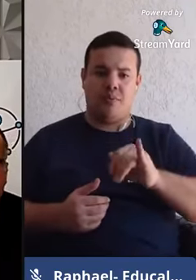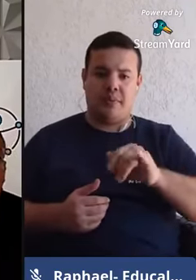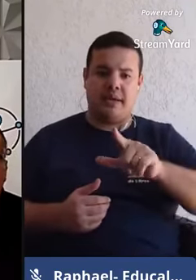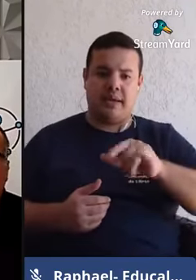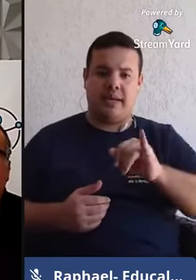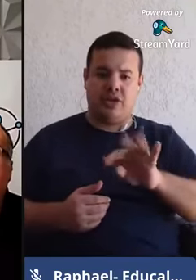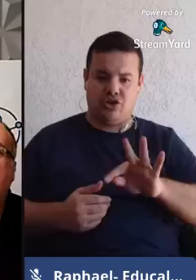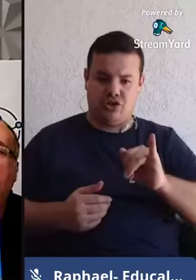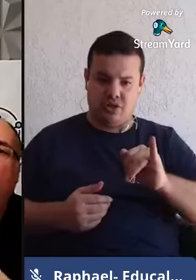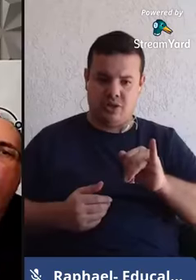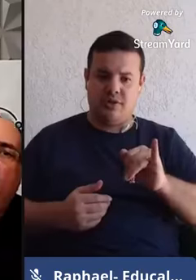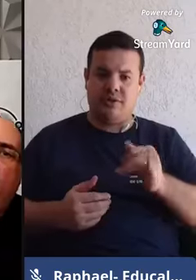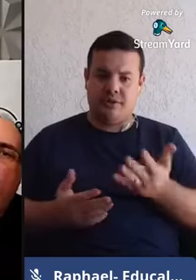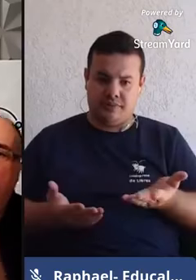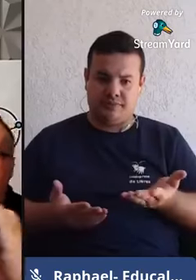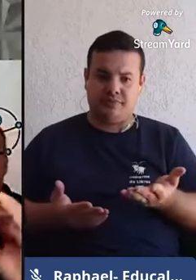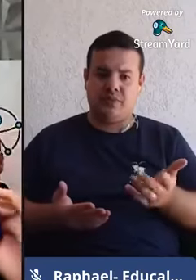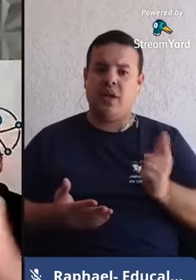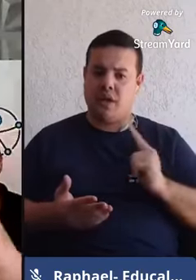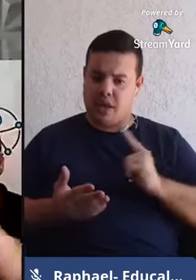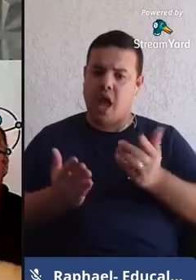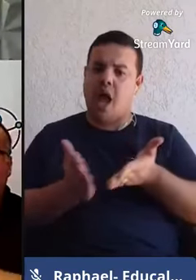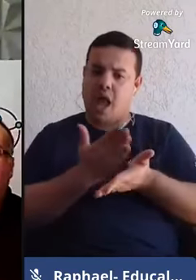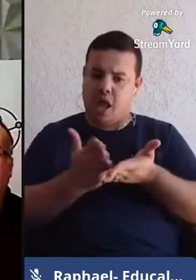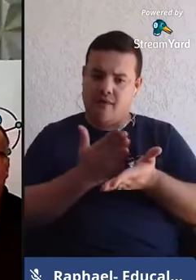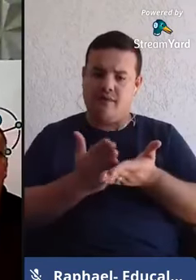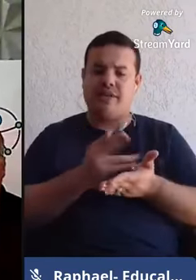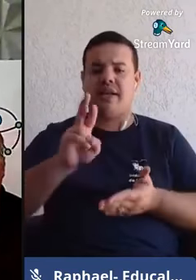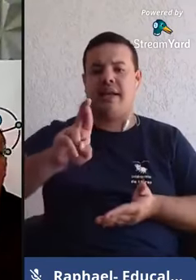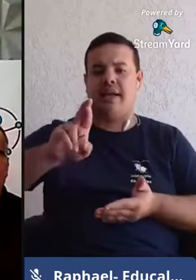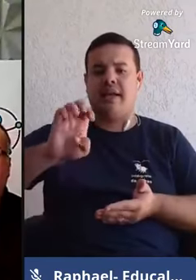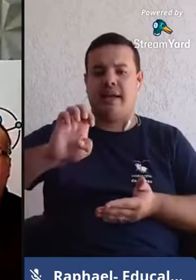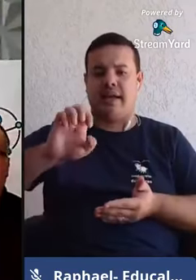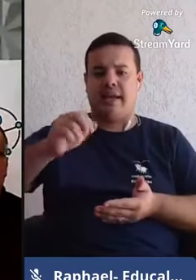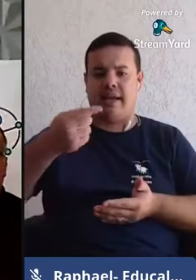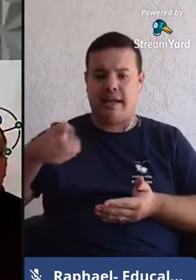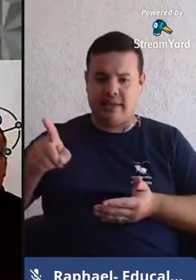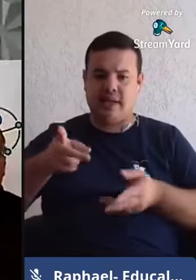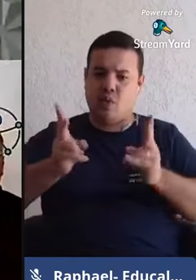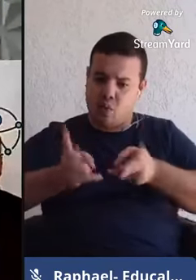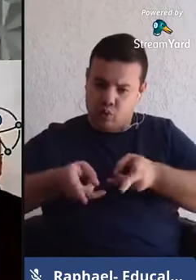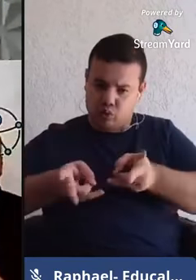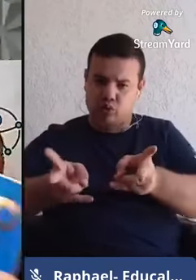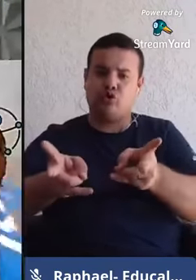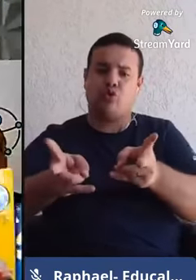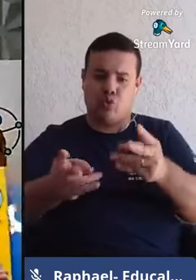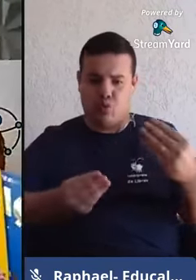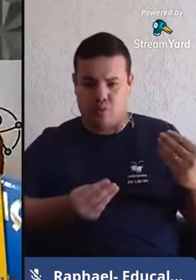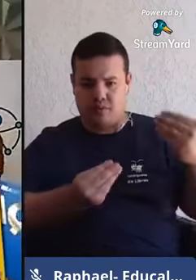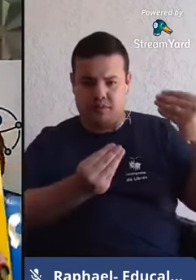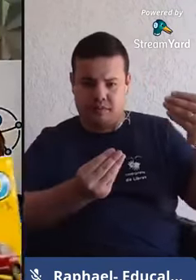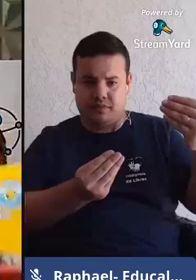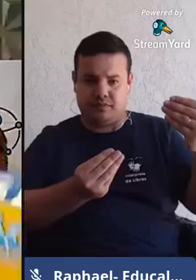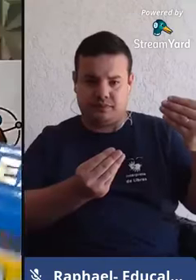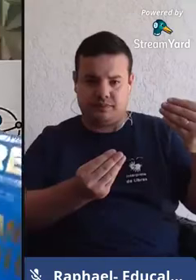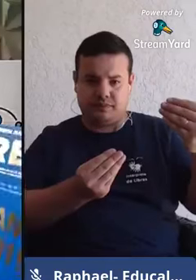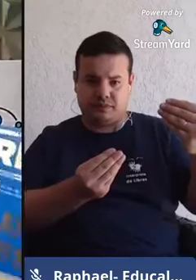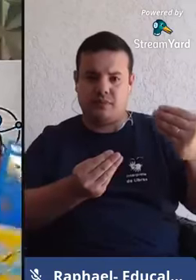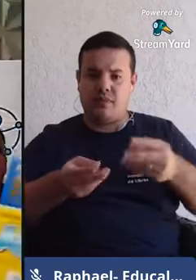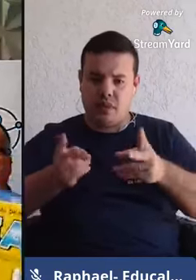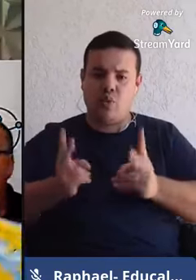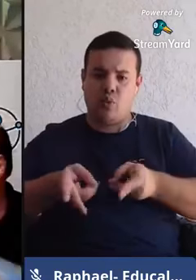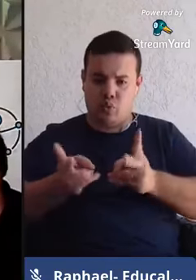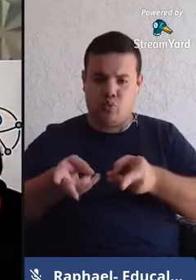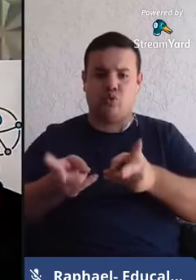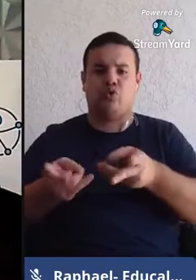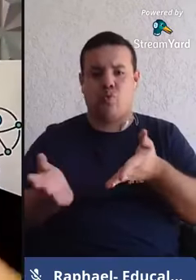Reação continuou, né? Então, tem lá a revista Reação, botei por ponta cabeça aqui. A revista Reação continuou, a gente continuou com a